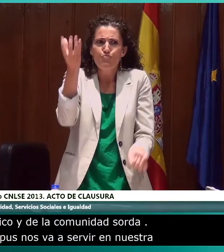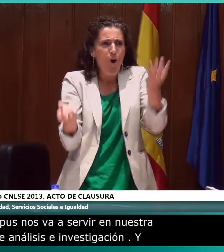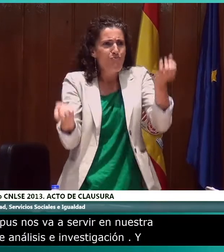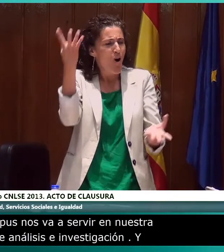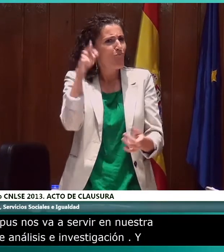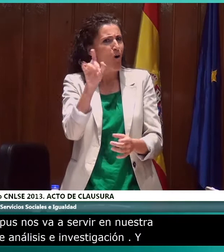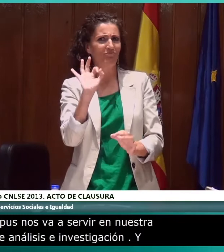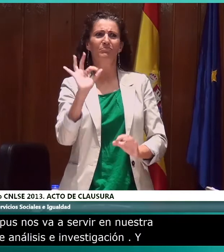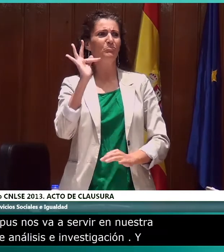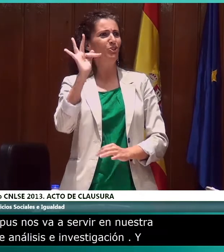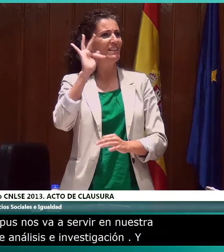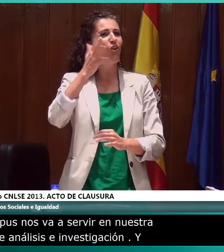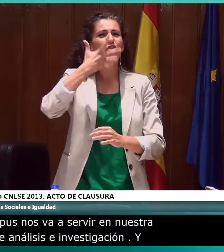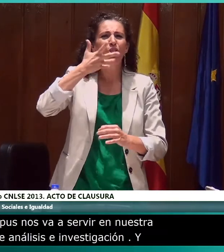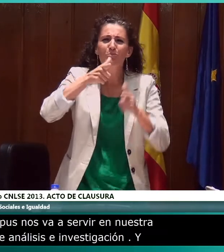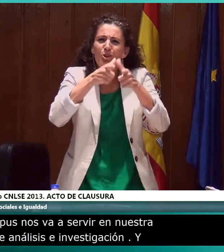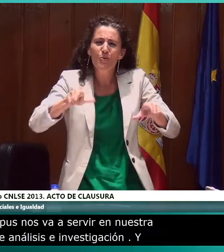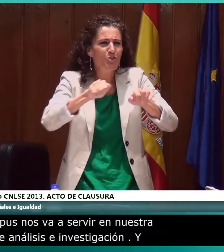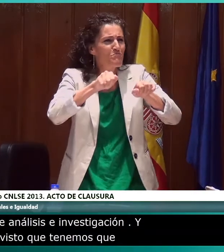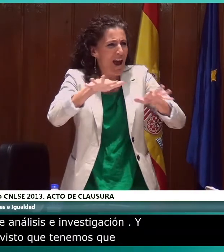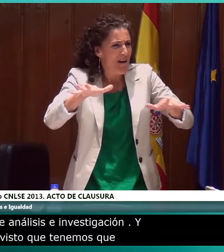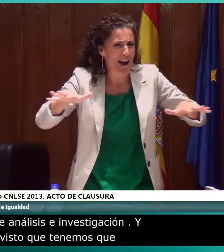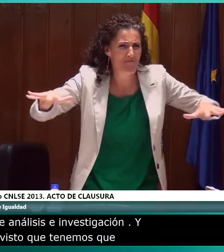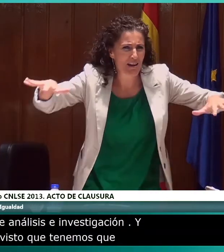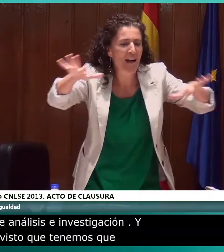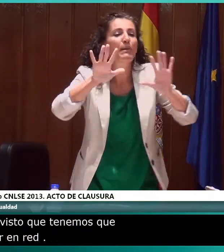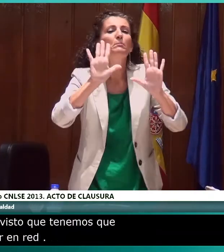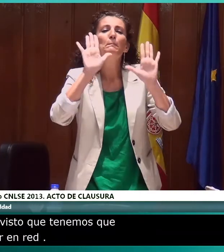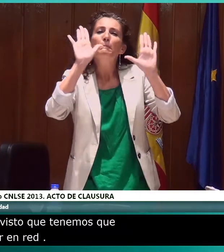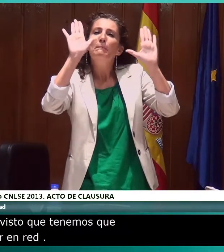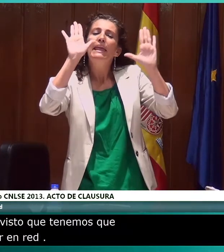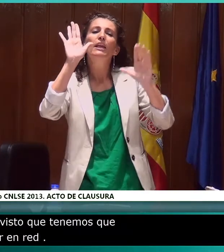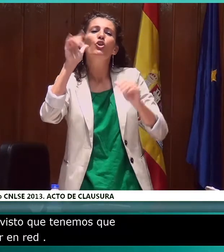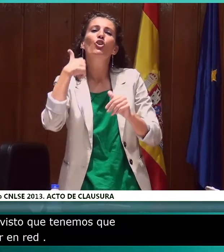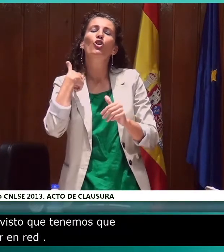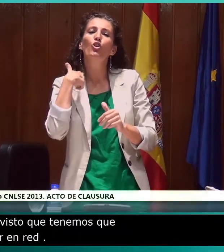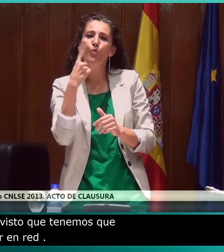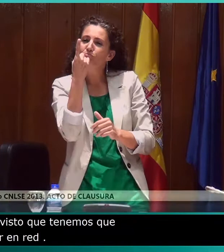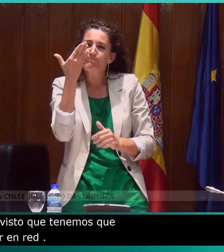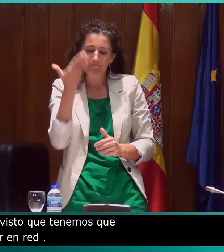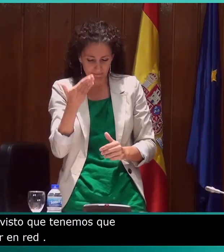han surgido muchísimas investigaciones lingüísticas sobre esta lengua los conocimientos han ido expandiendo pero